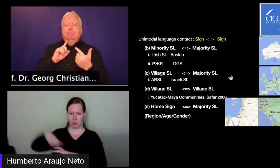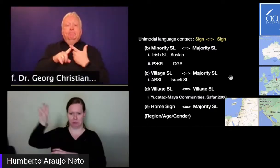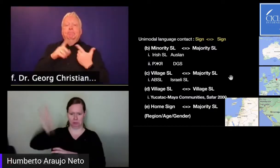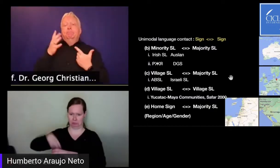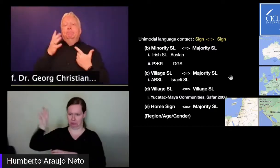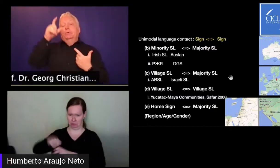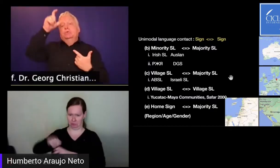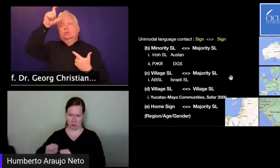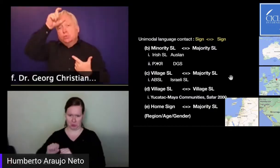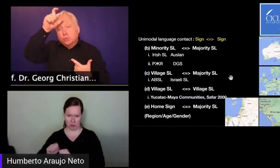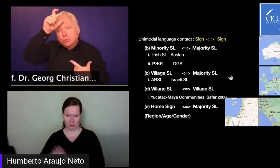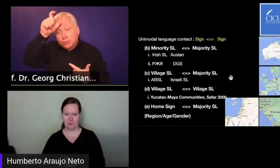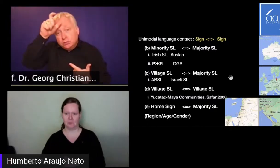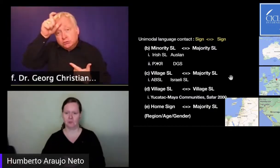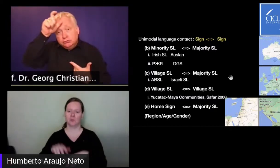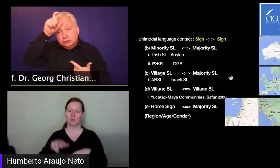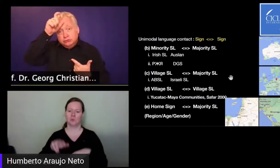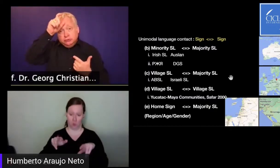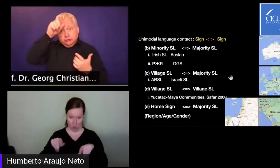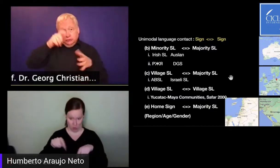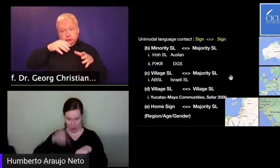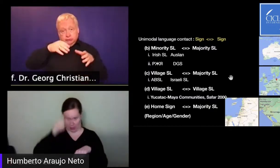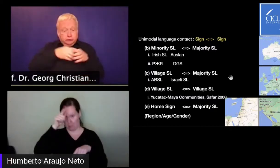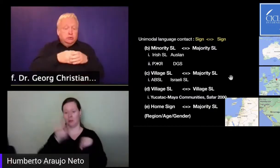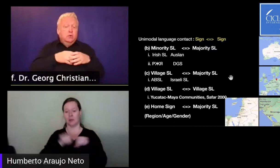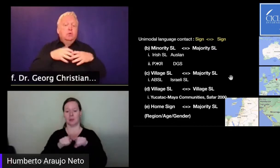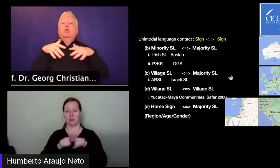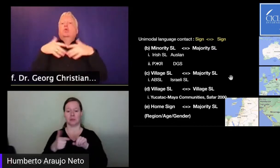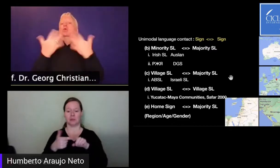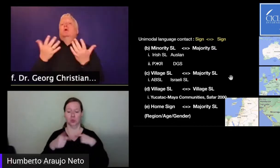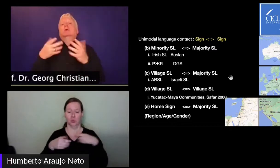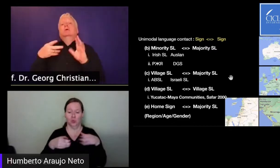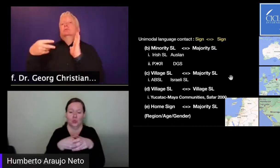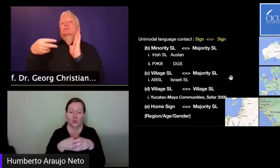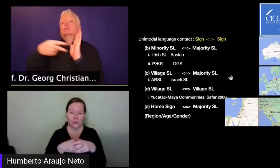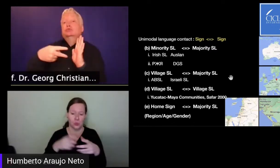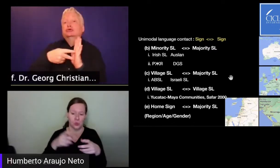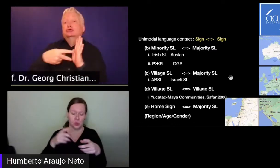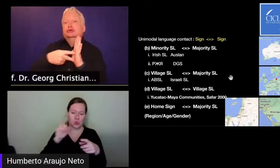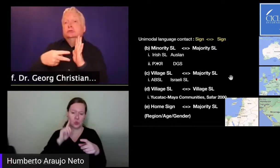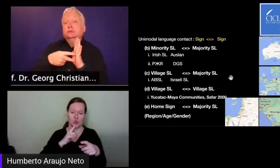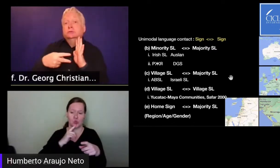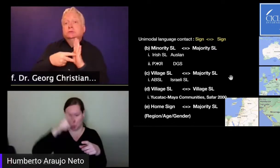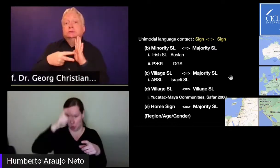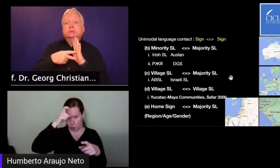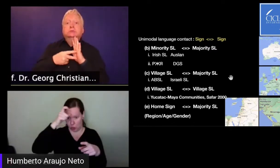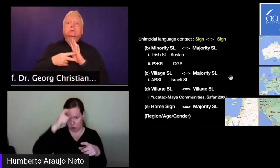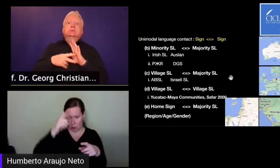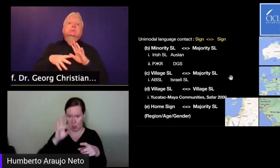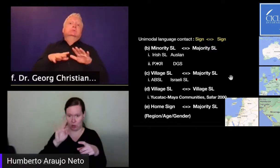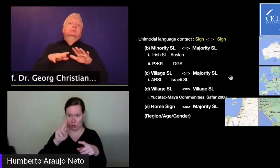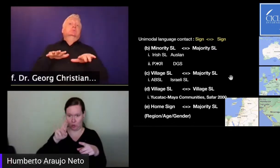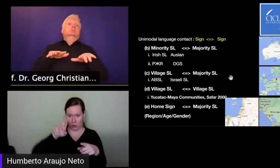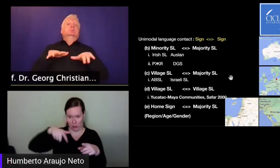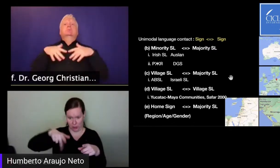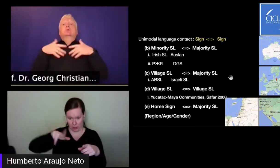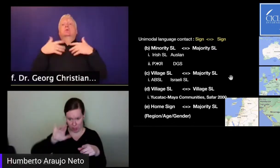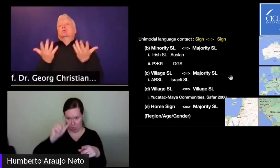Mas por conta desses deslocamentos, né, você tem as trocas ali sempre presentes.